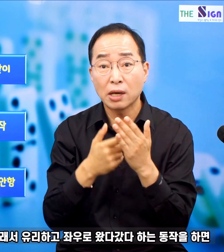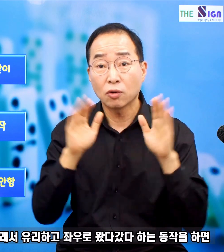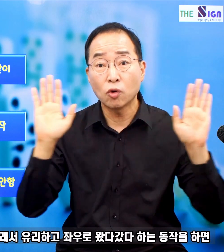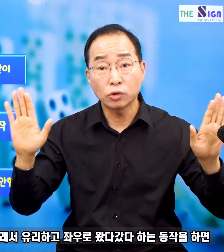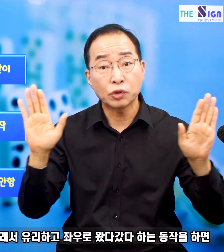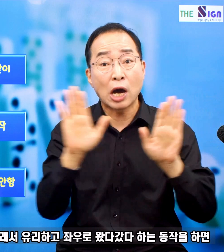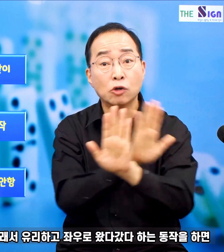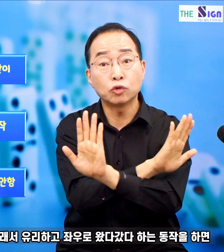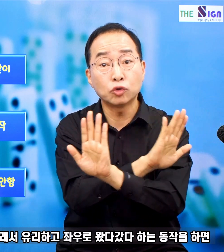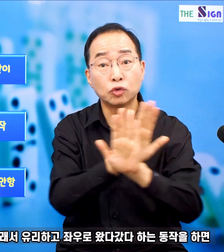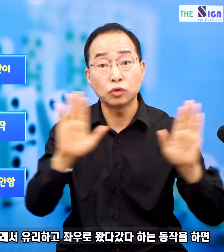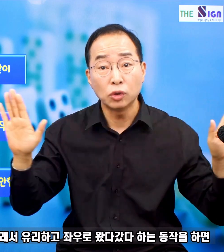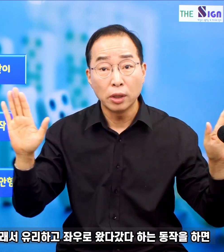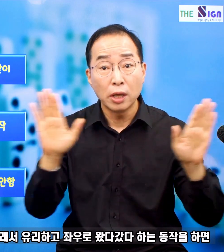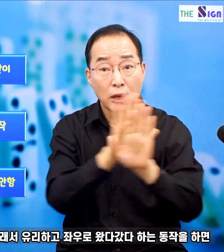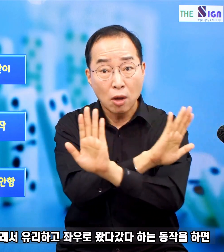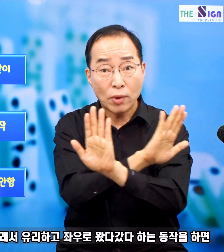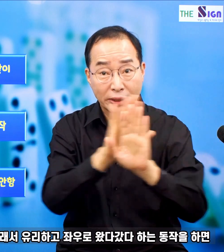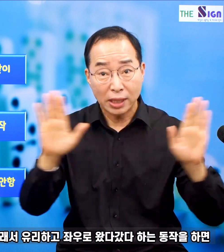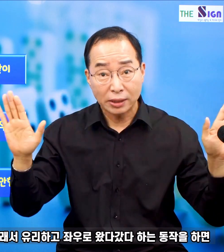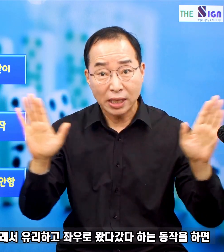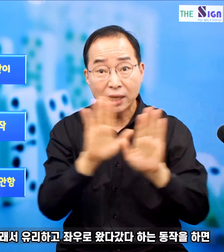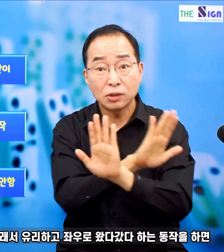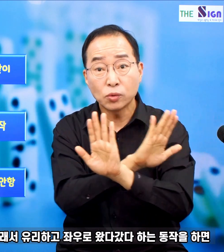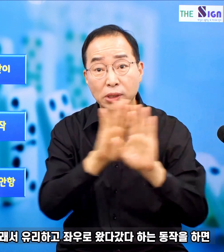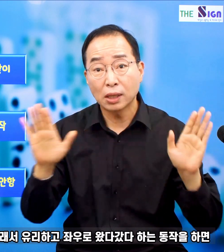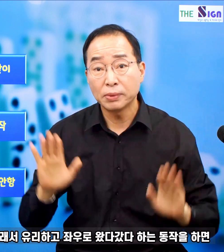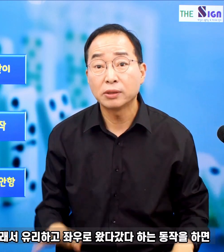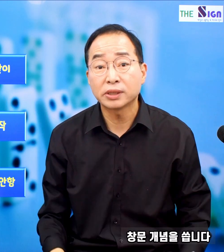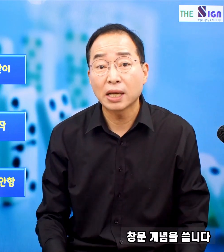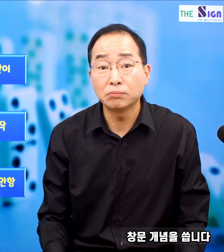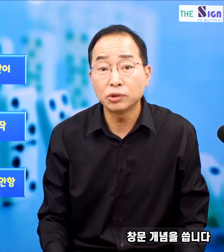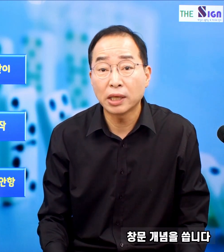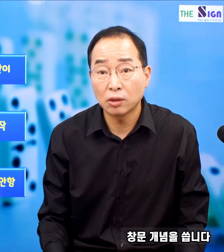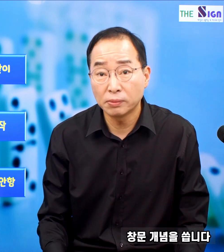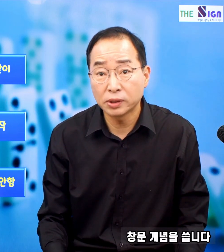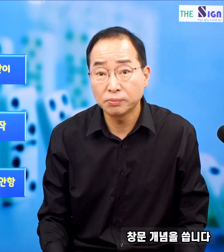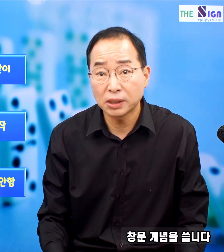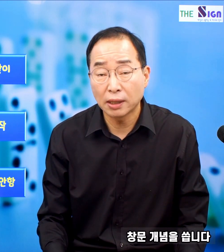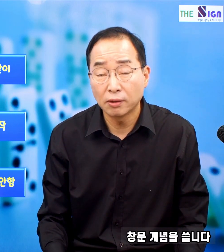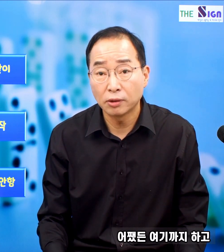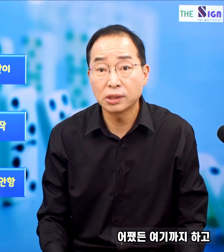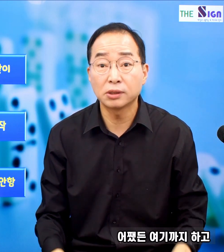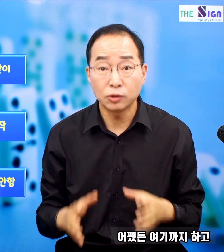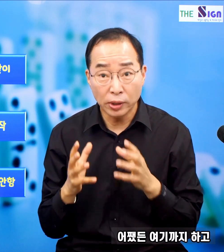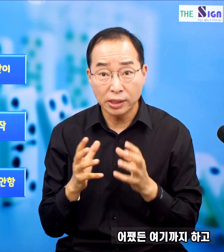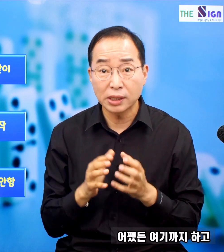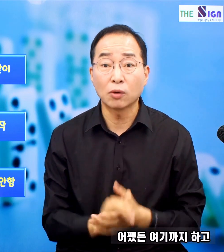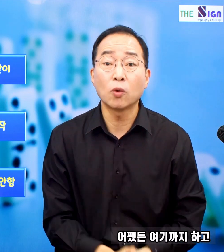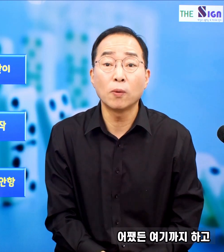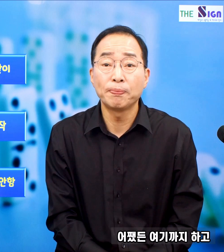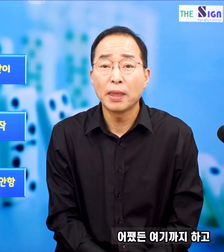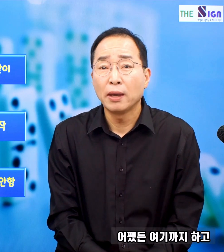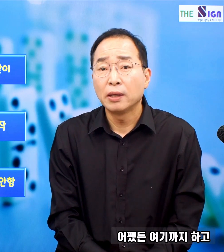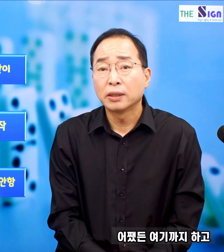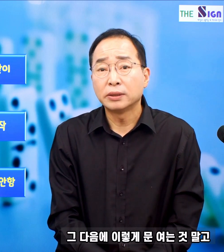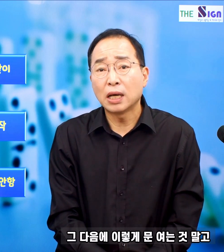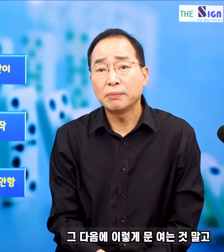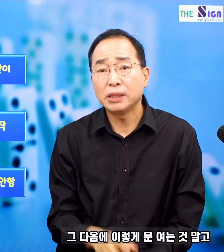유리하고 좌우로 왔다 갔다 하는 동작을 하면 이걸 창문 개념을 씁니다. 어쨌든 여기까지 하고 그 다음에